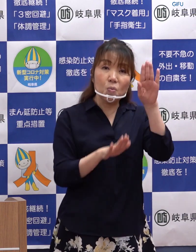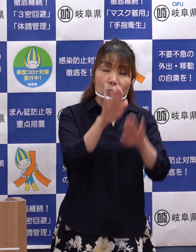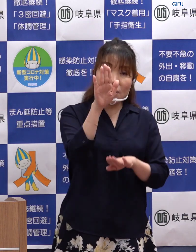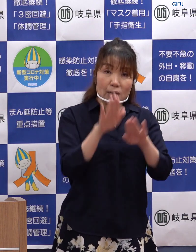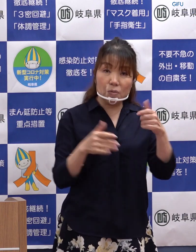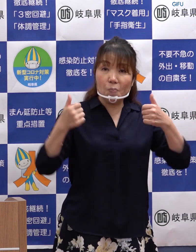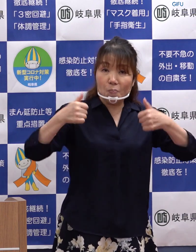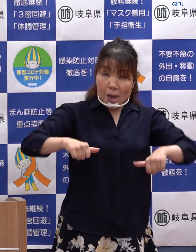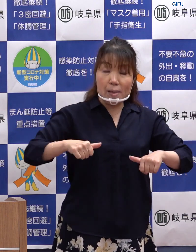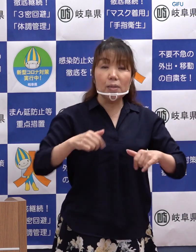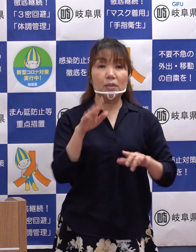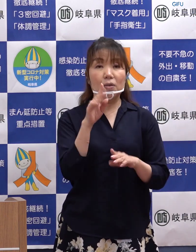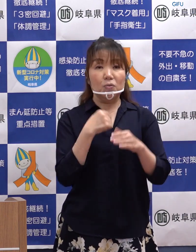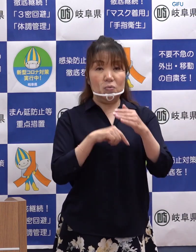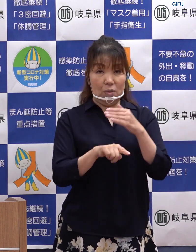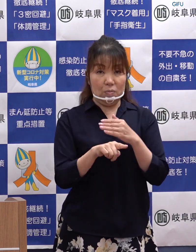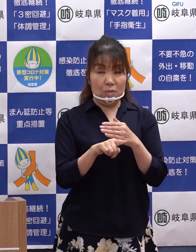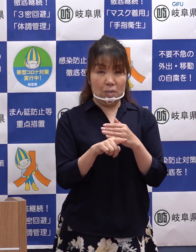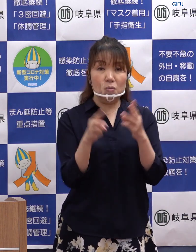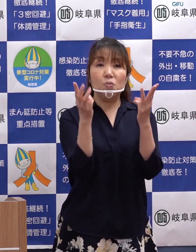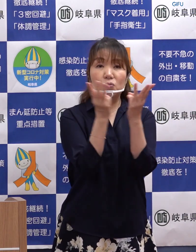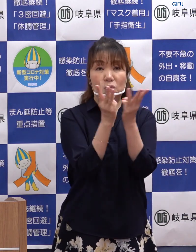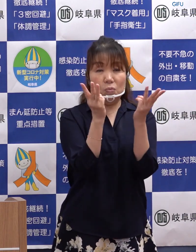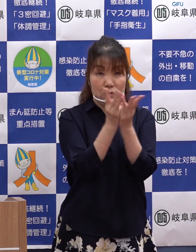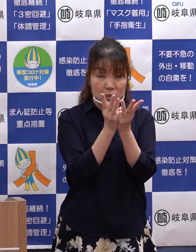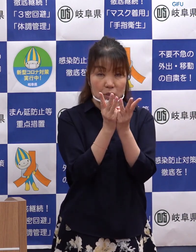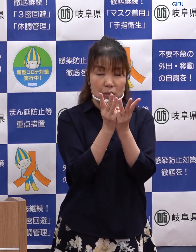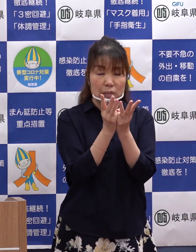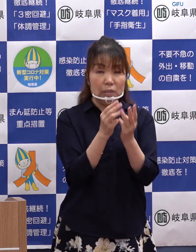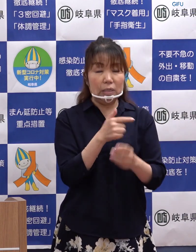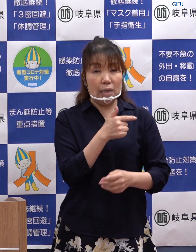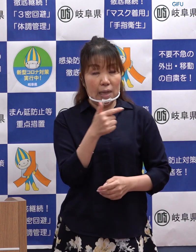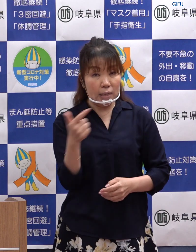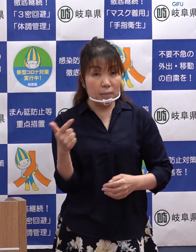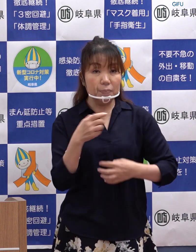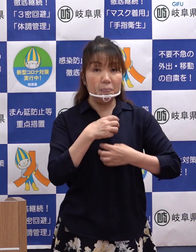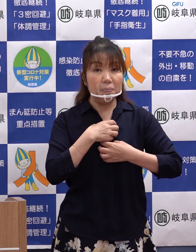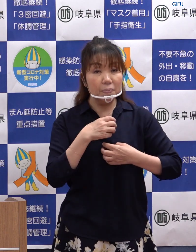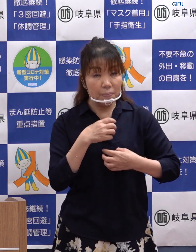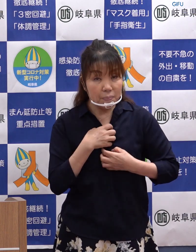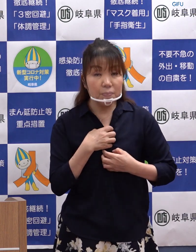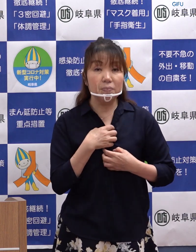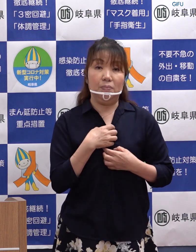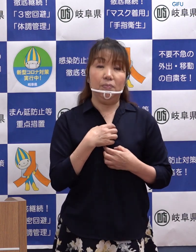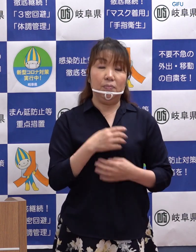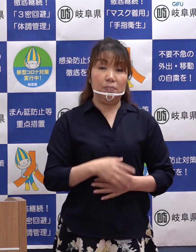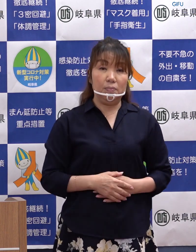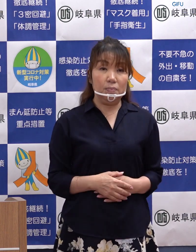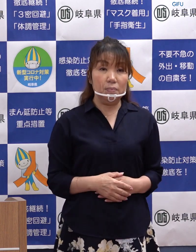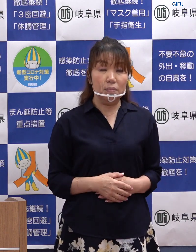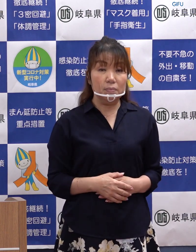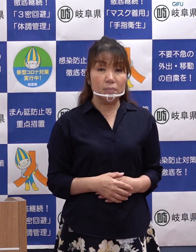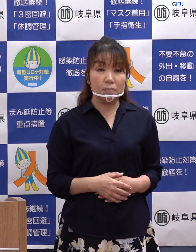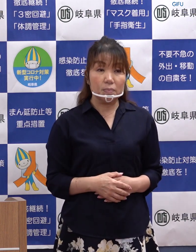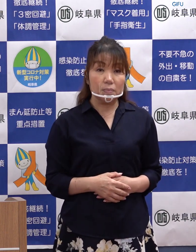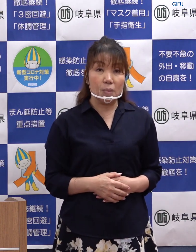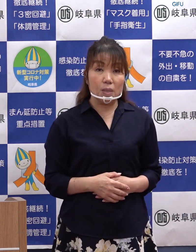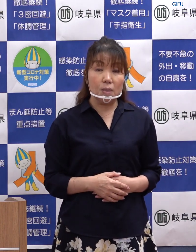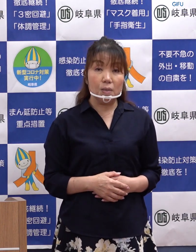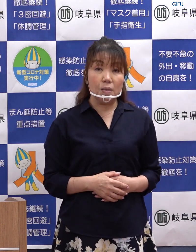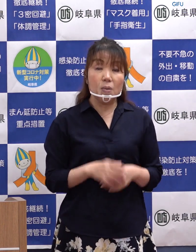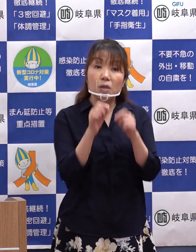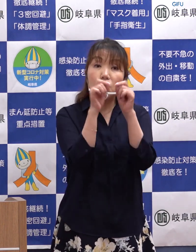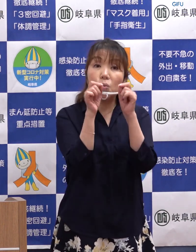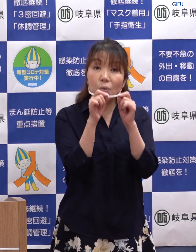ので、そういった水準の大変深刻な数字であるということでございます。で、その